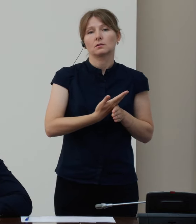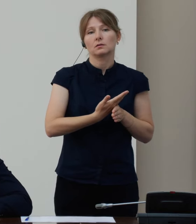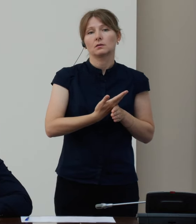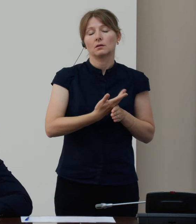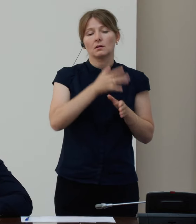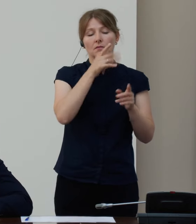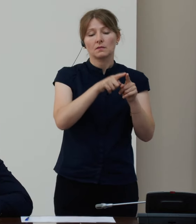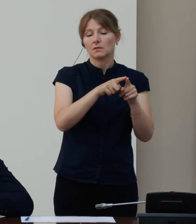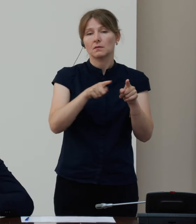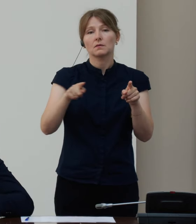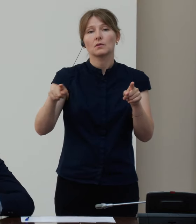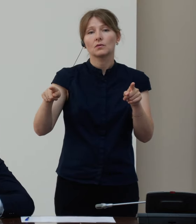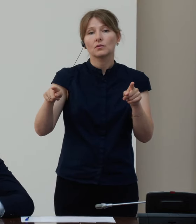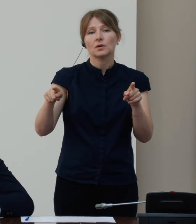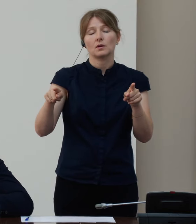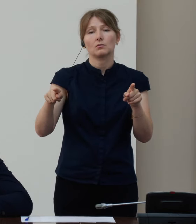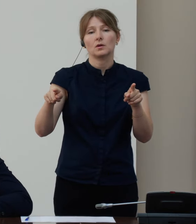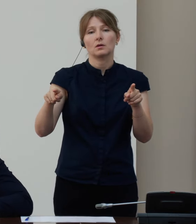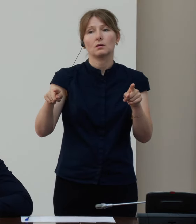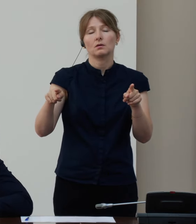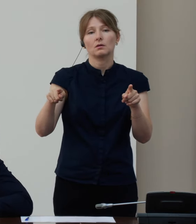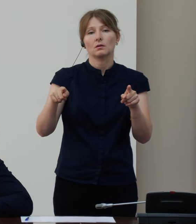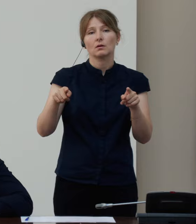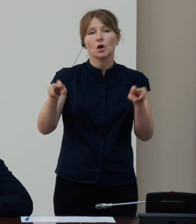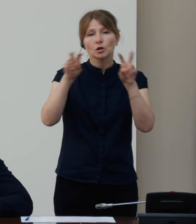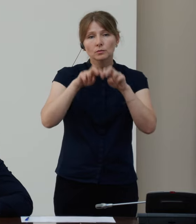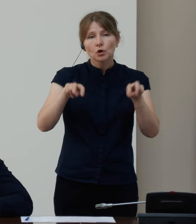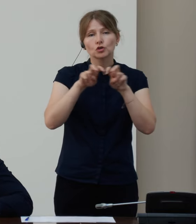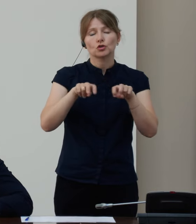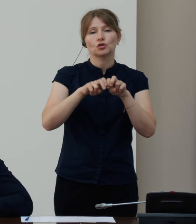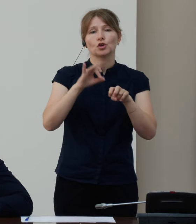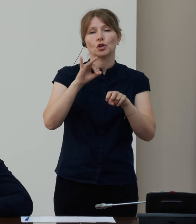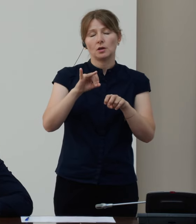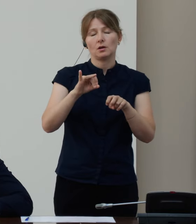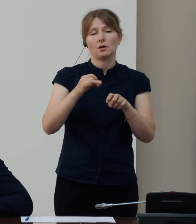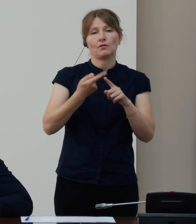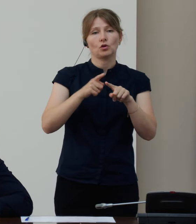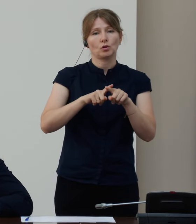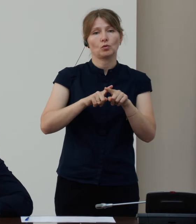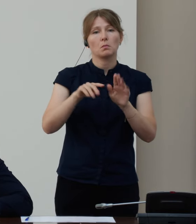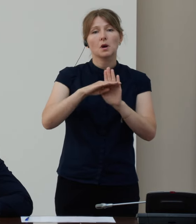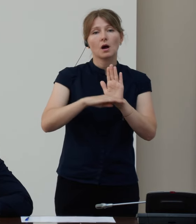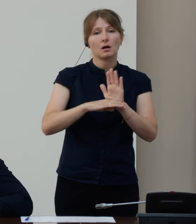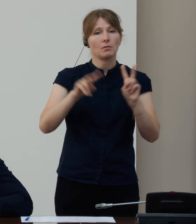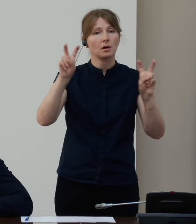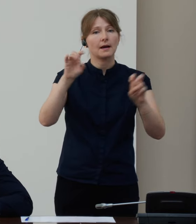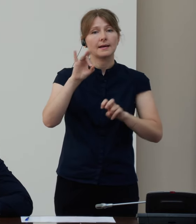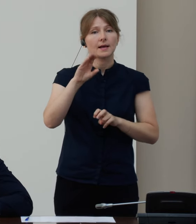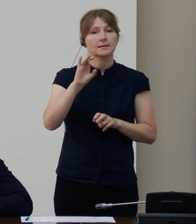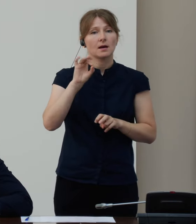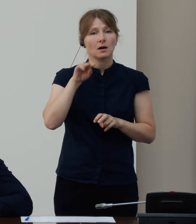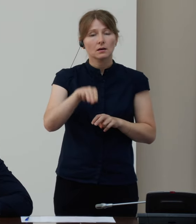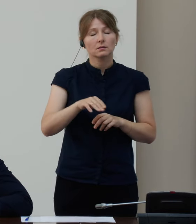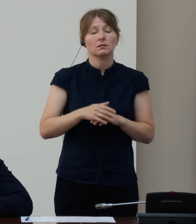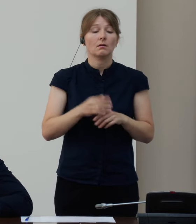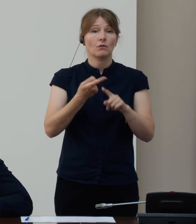pe parcursul elaborării și implementării reformei Restart și aceste